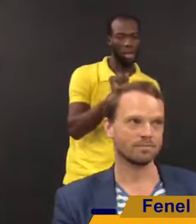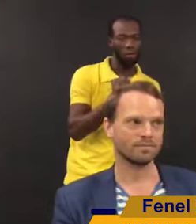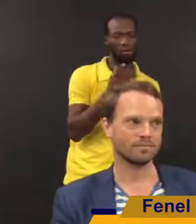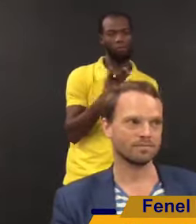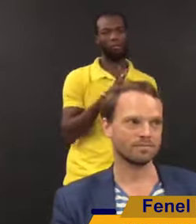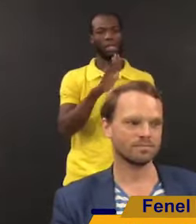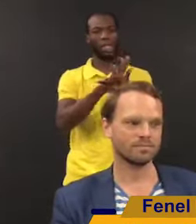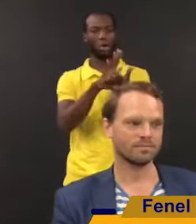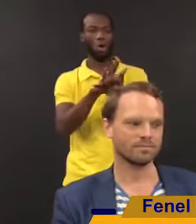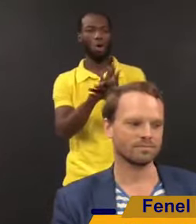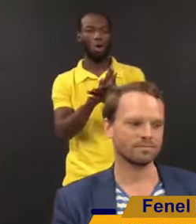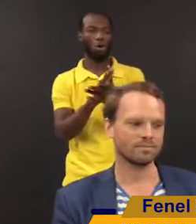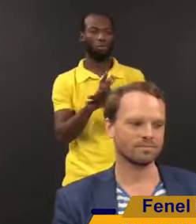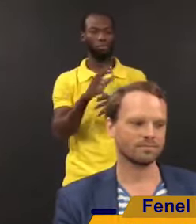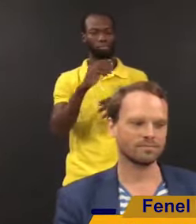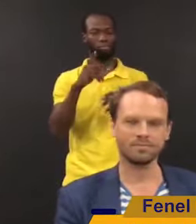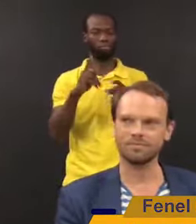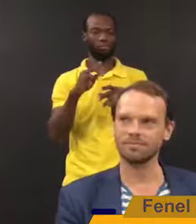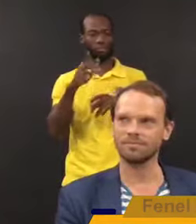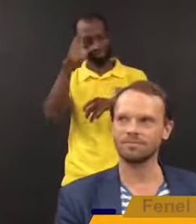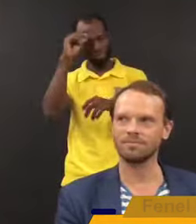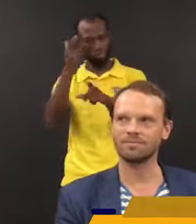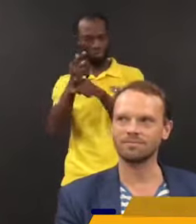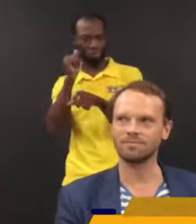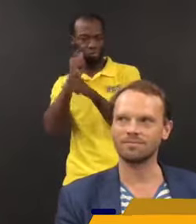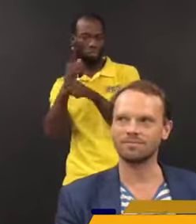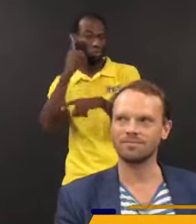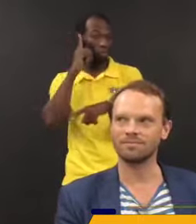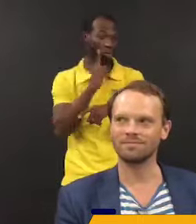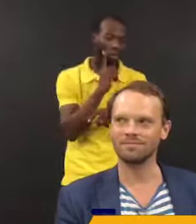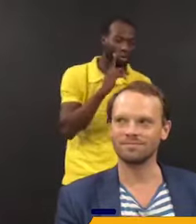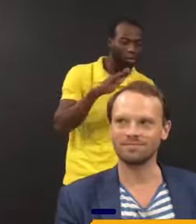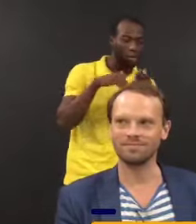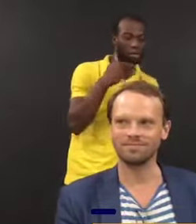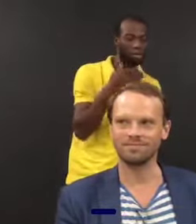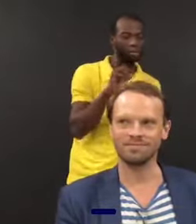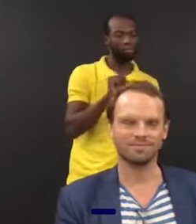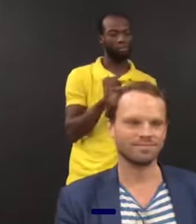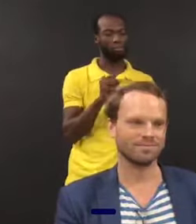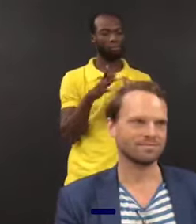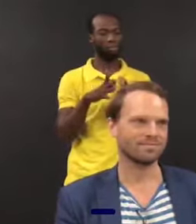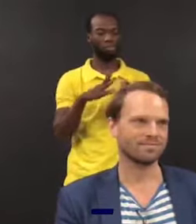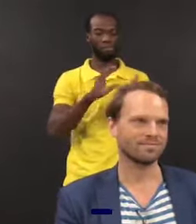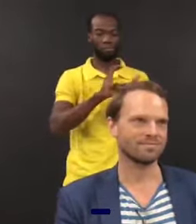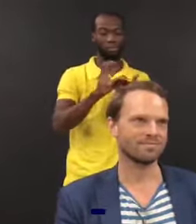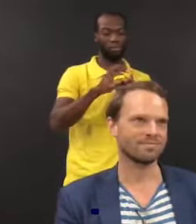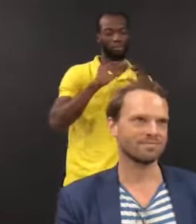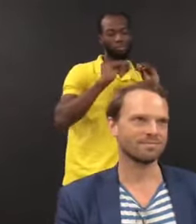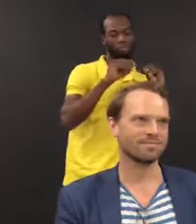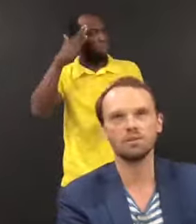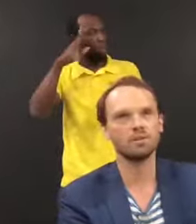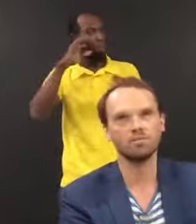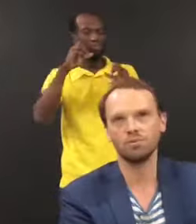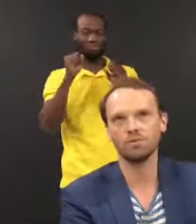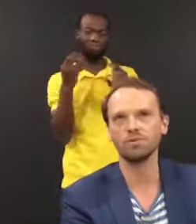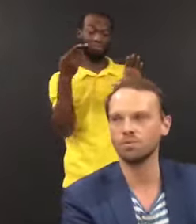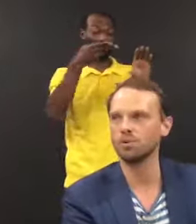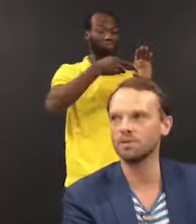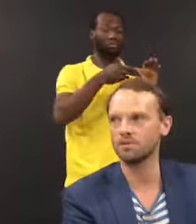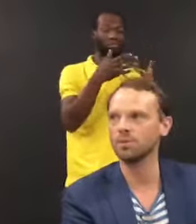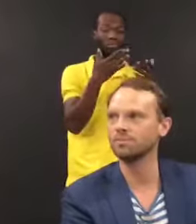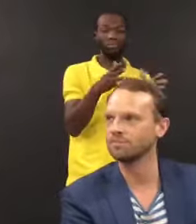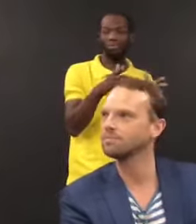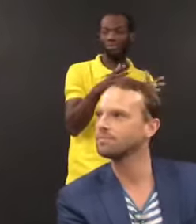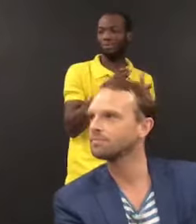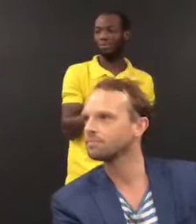dans l'école et mission Petit Frères et Sœurs, Petit Monde Soudio, qu'on a là, fait cours dans l'Institut. Pour sa part,